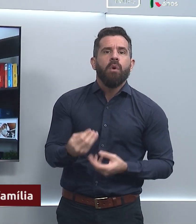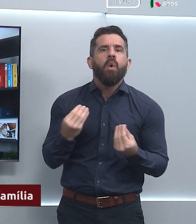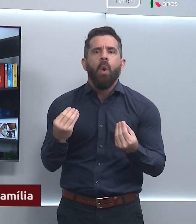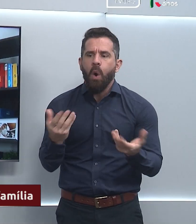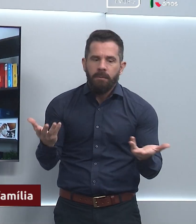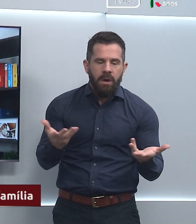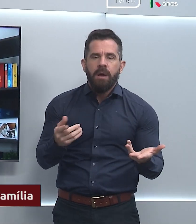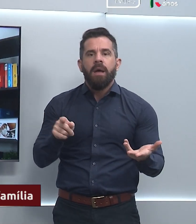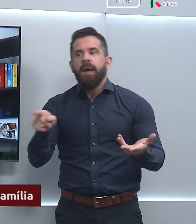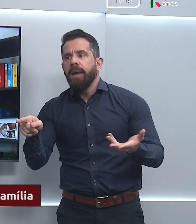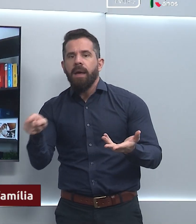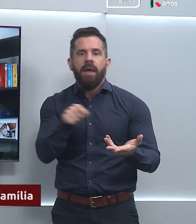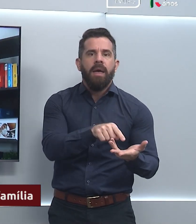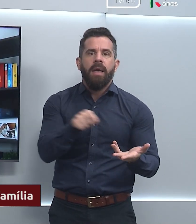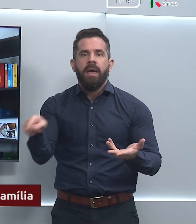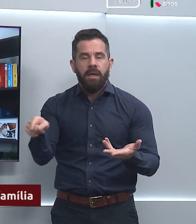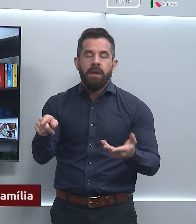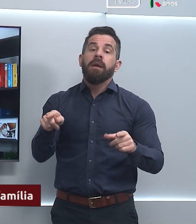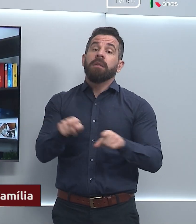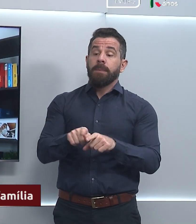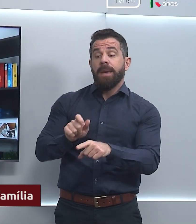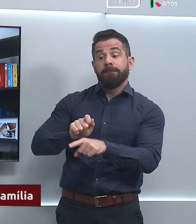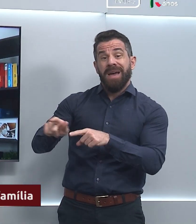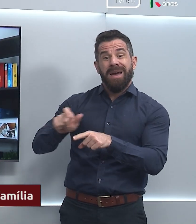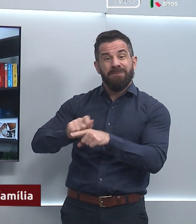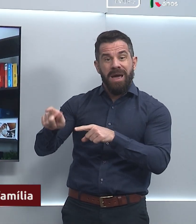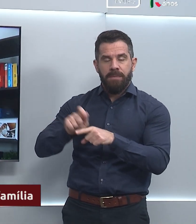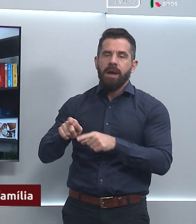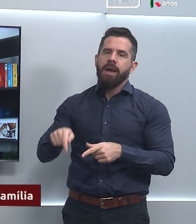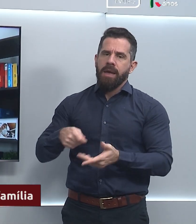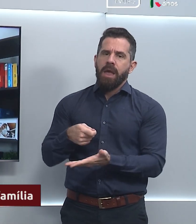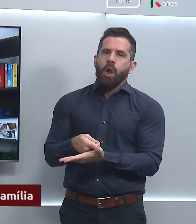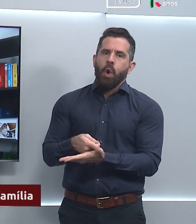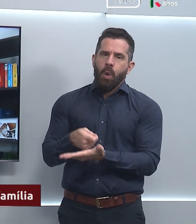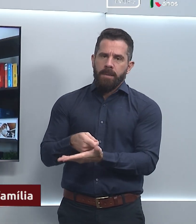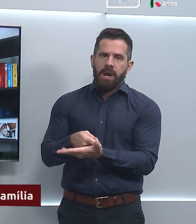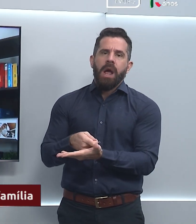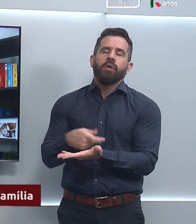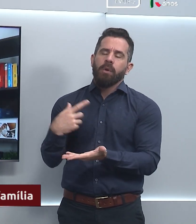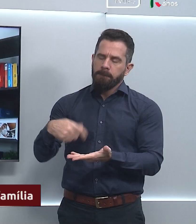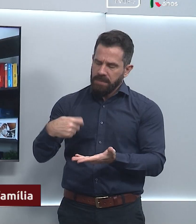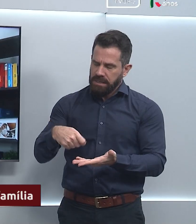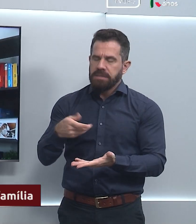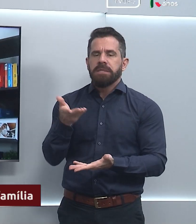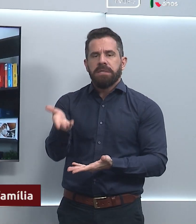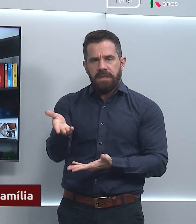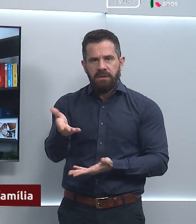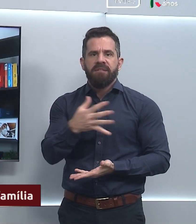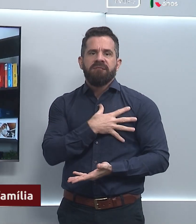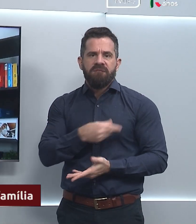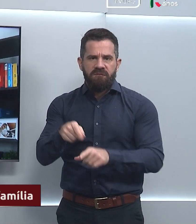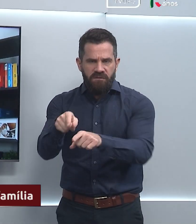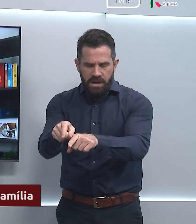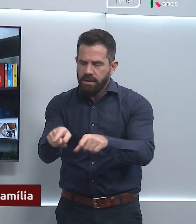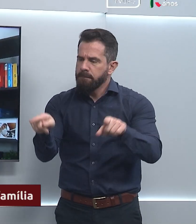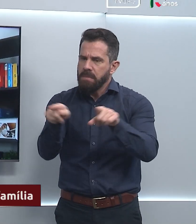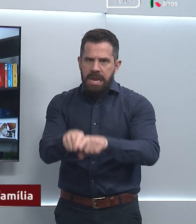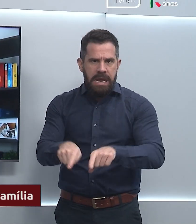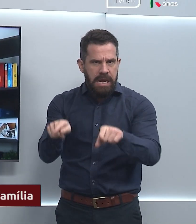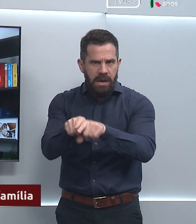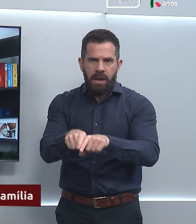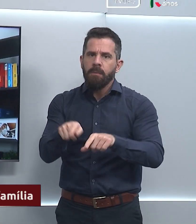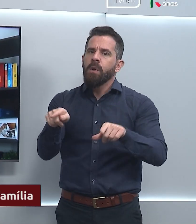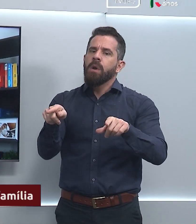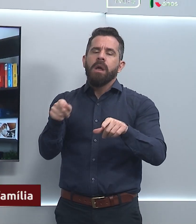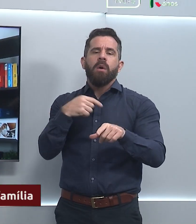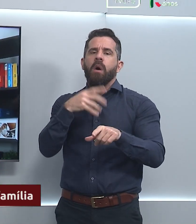vai ser a questão do pagamento de alimentos, que é uma coisa obrigatória para as crianças, A dignidade da criança ela tem que ser preservada